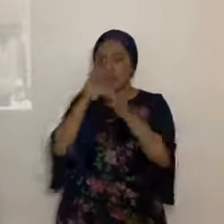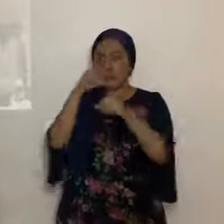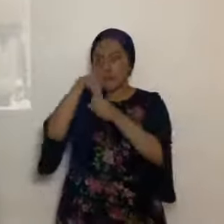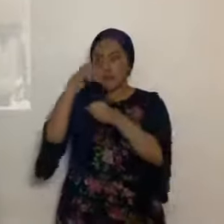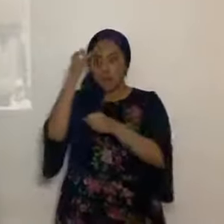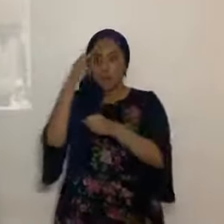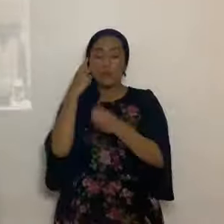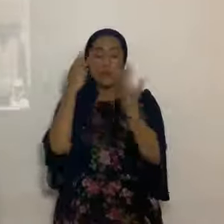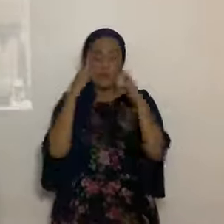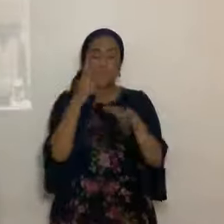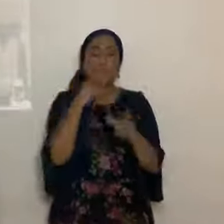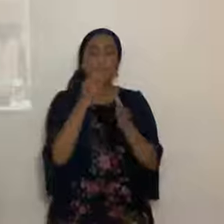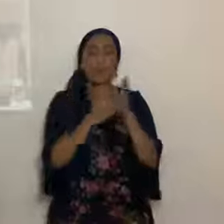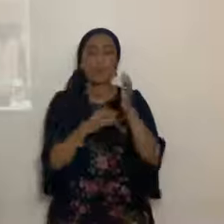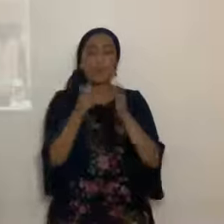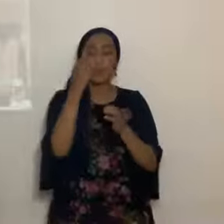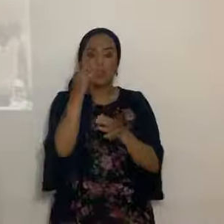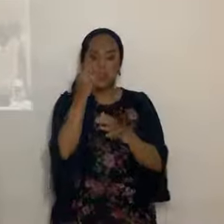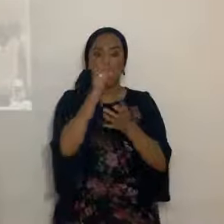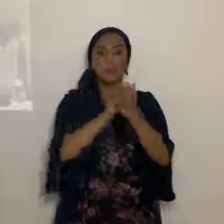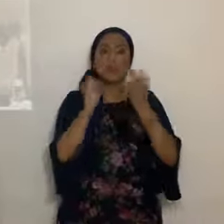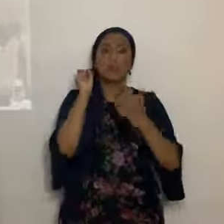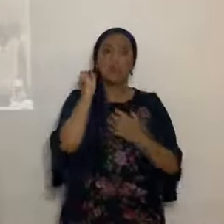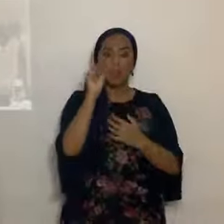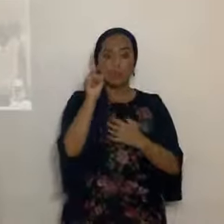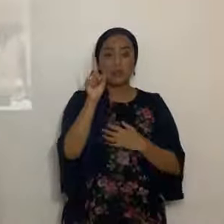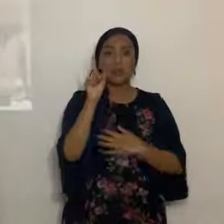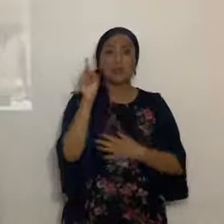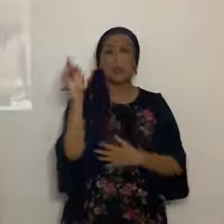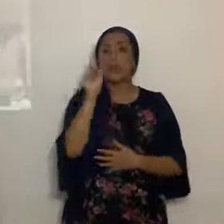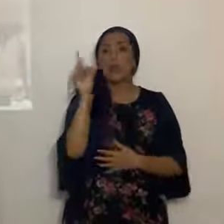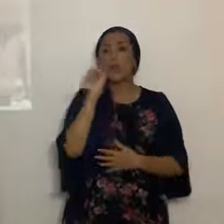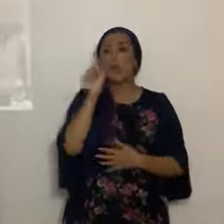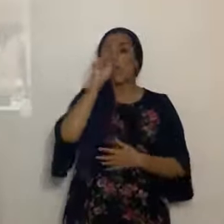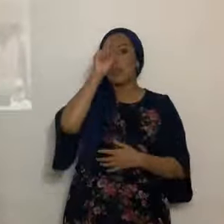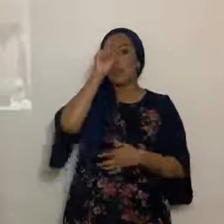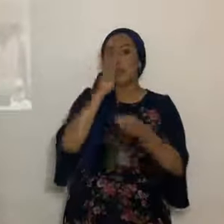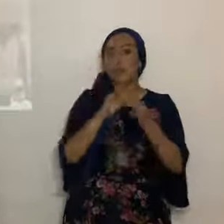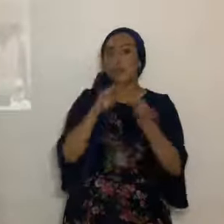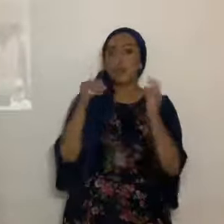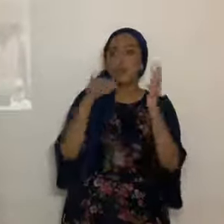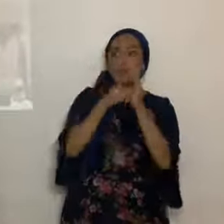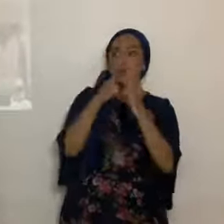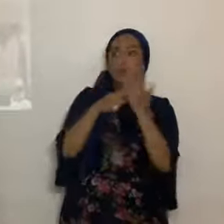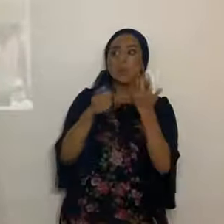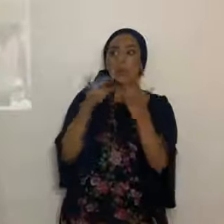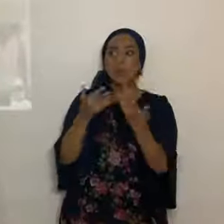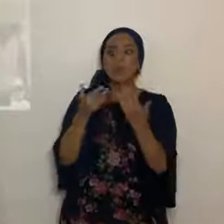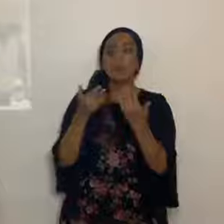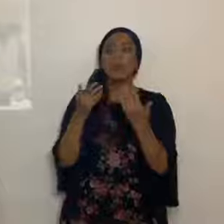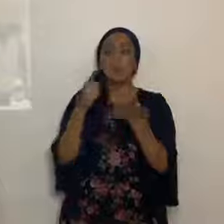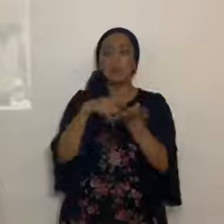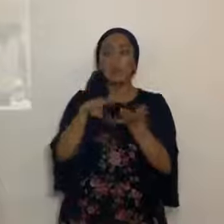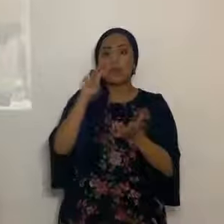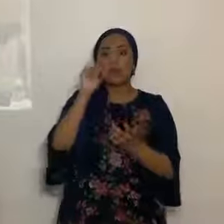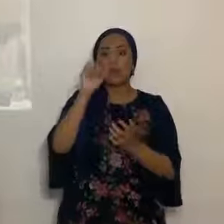Ya vimos Hebreos 11:1, donde la fe es la certeza de lo que se espera. Pero vamos a